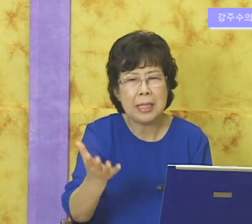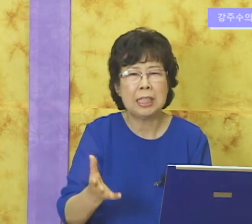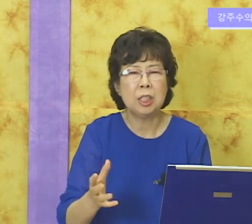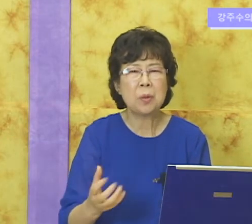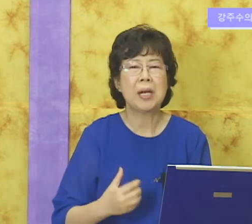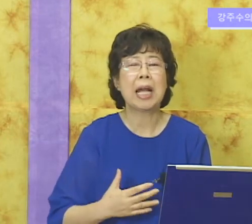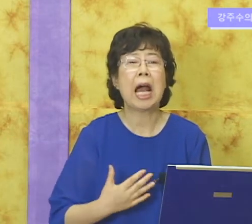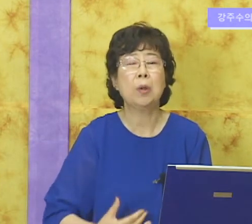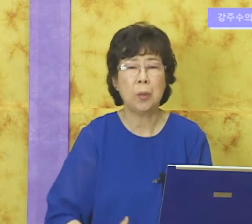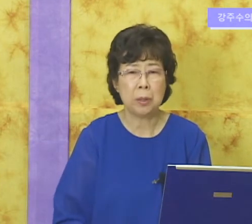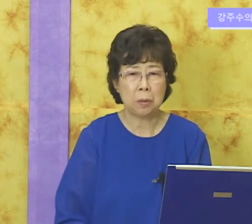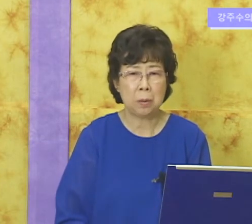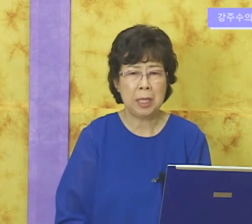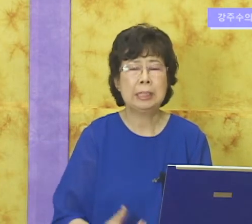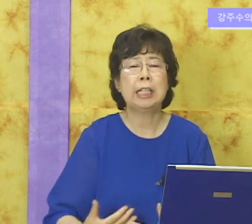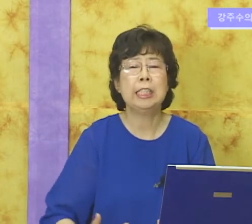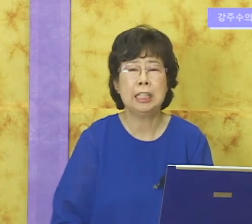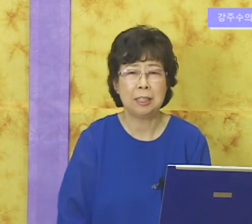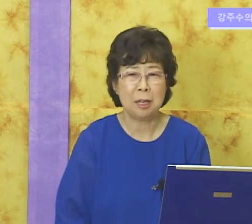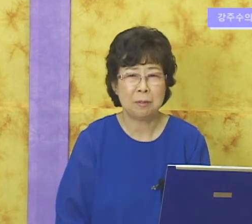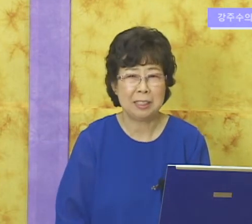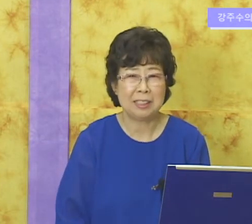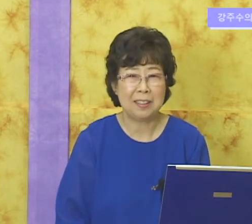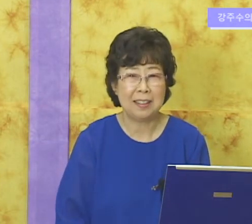대한 정보를 내가 알고 있고 자신이 있기 때문이죠.